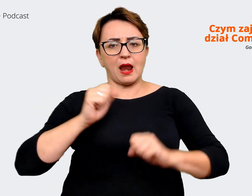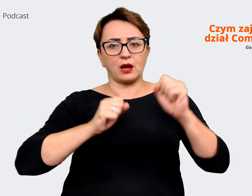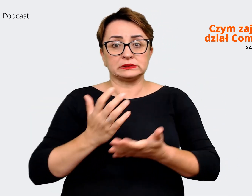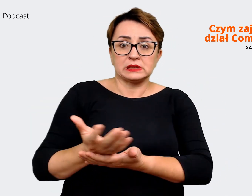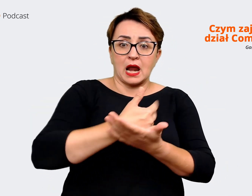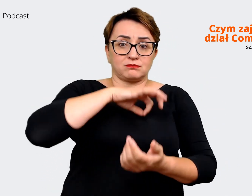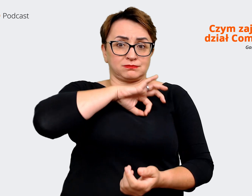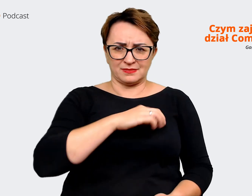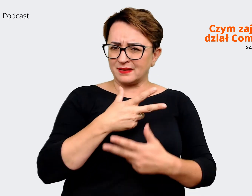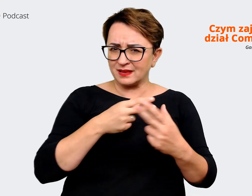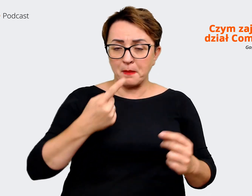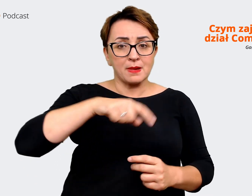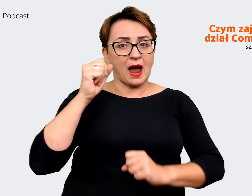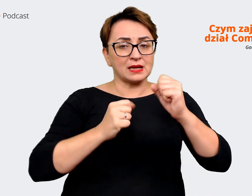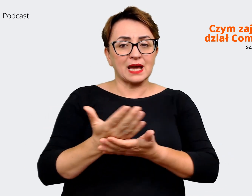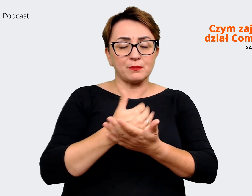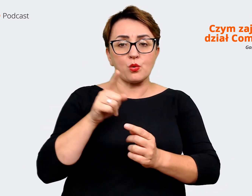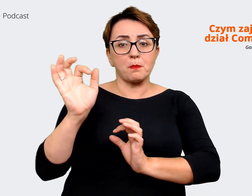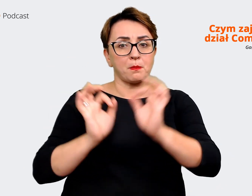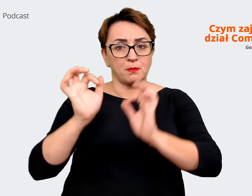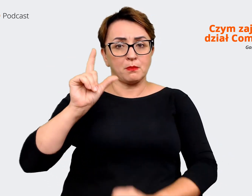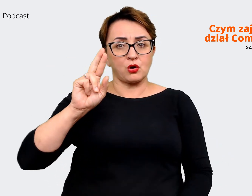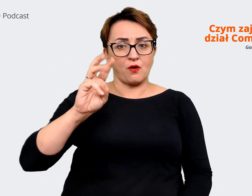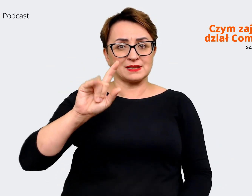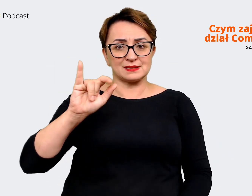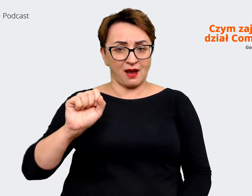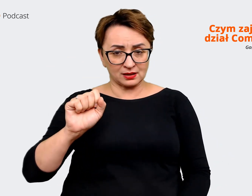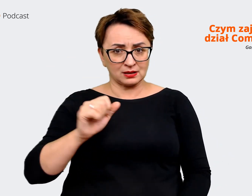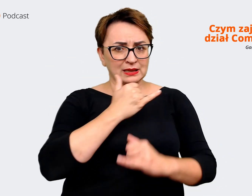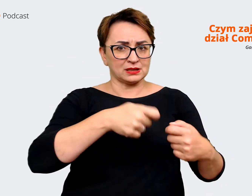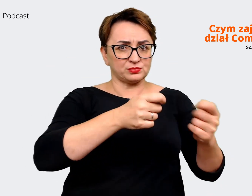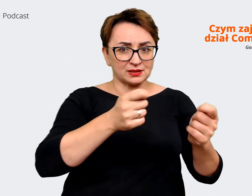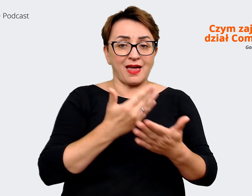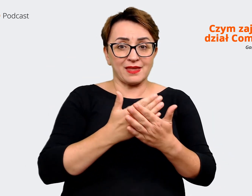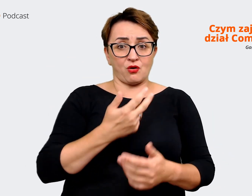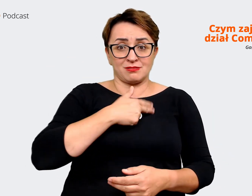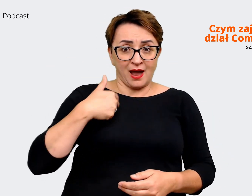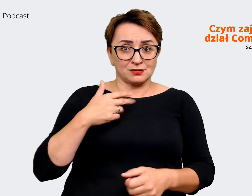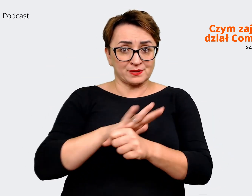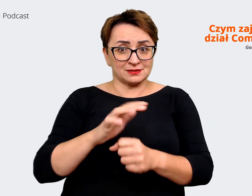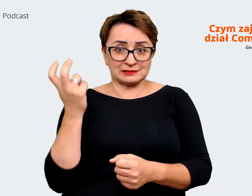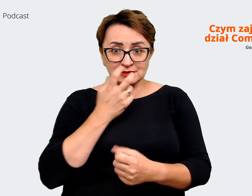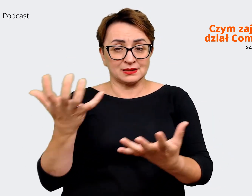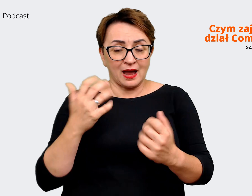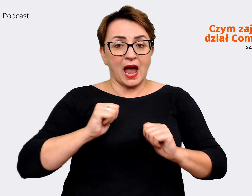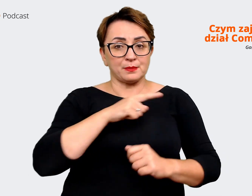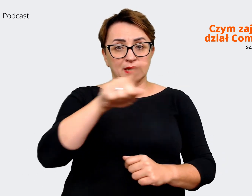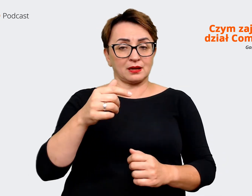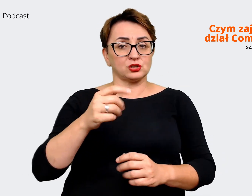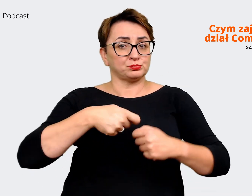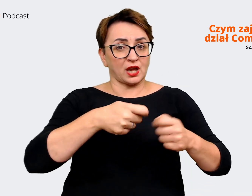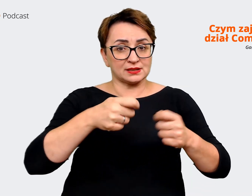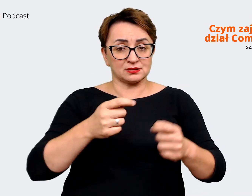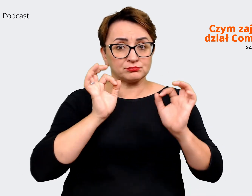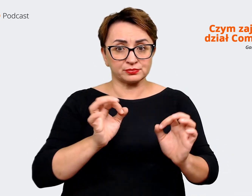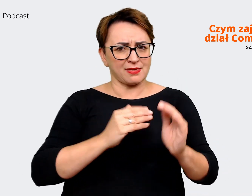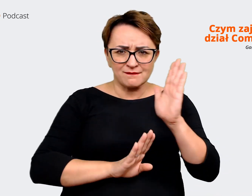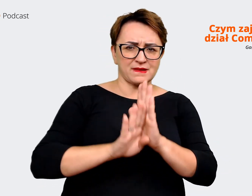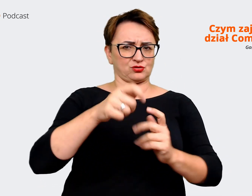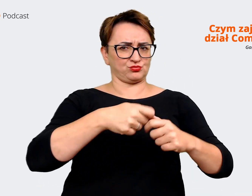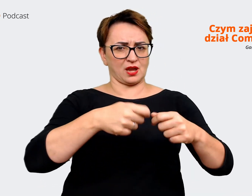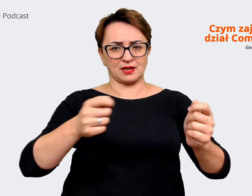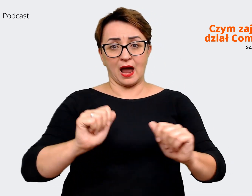na platformie, czyli on nie jest w stanie tak naprawdę wpłynąć na innych sprzedających w jakiś istotny sposób. Po drugie, sprzedaż tego naszego własnego sklepu